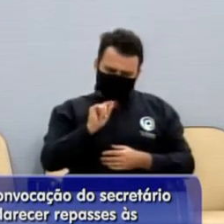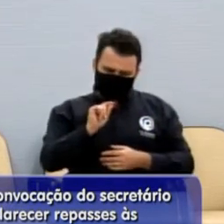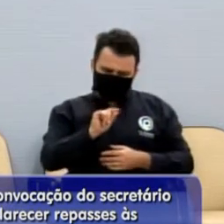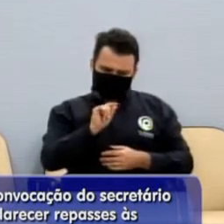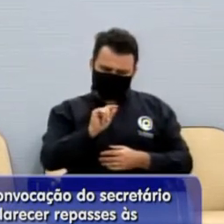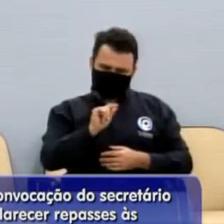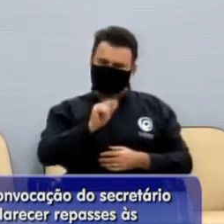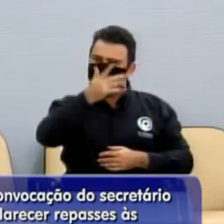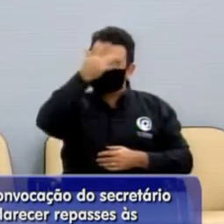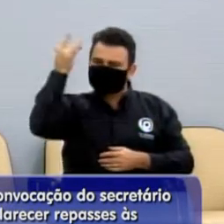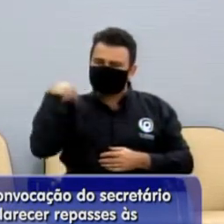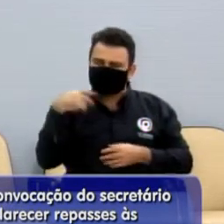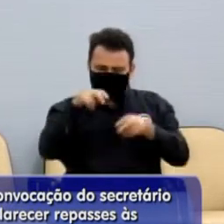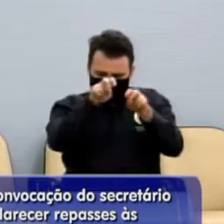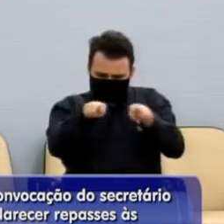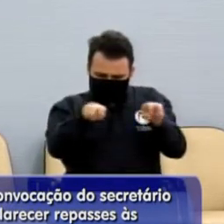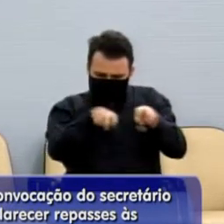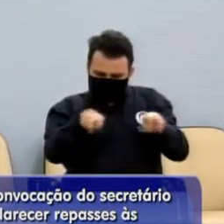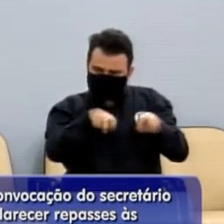de passageiros?